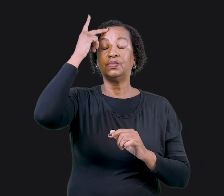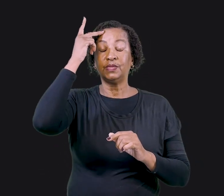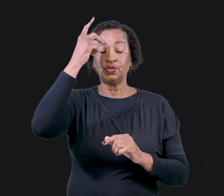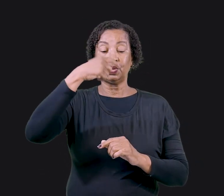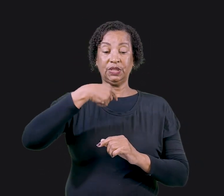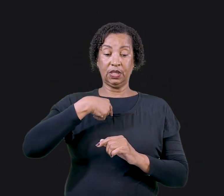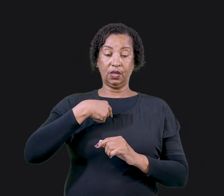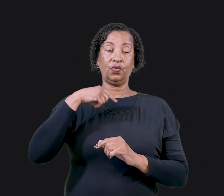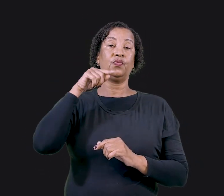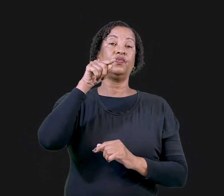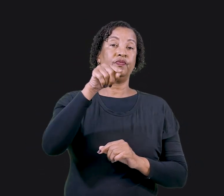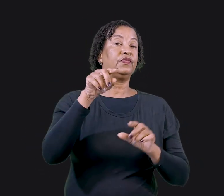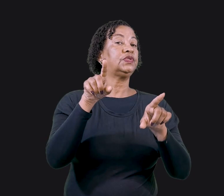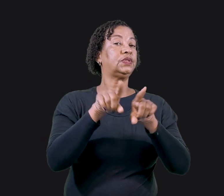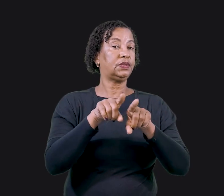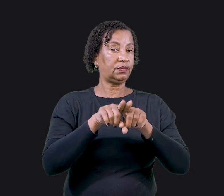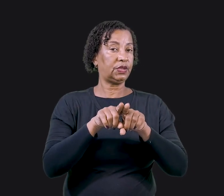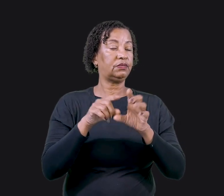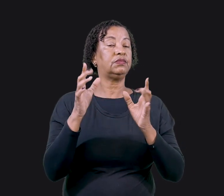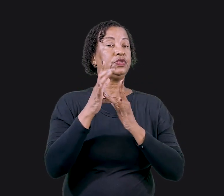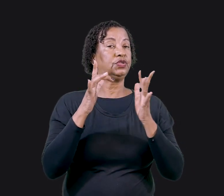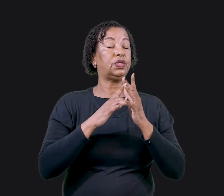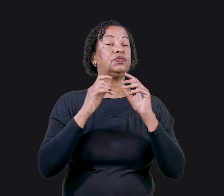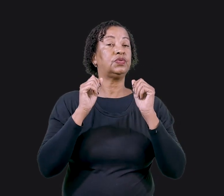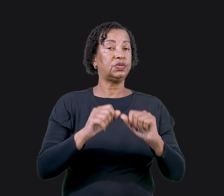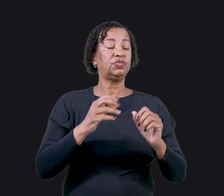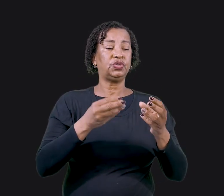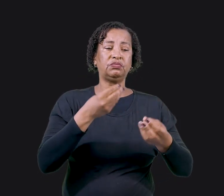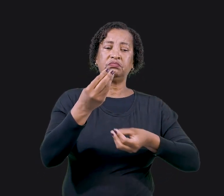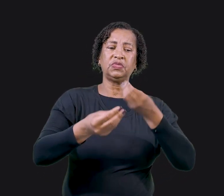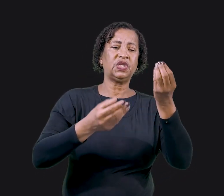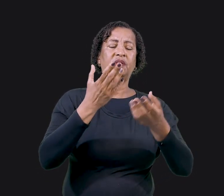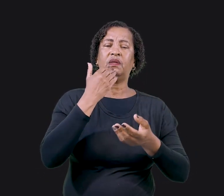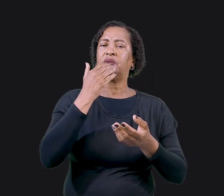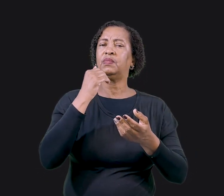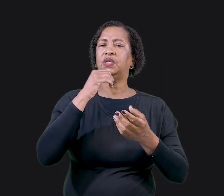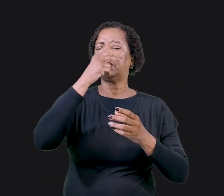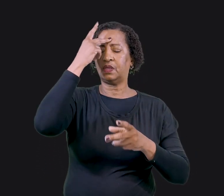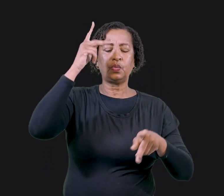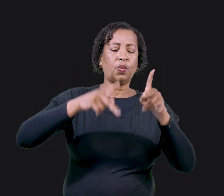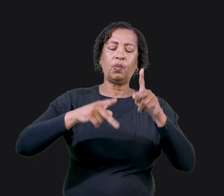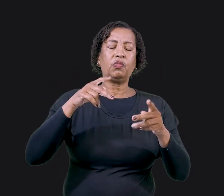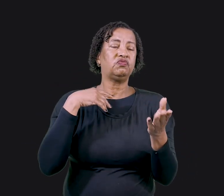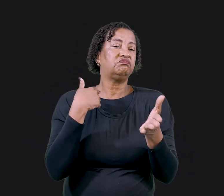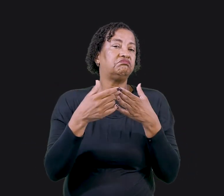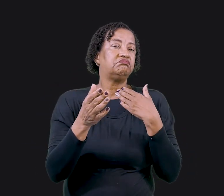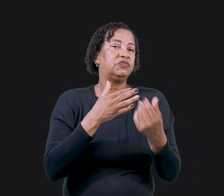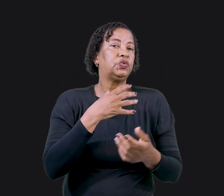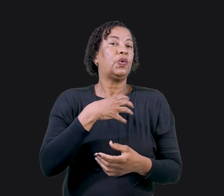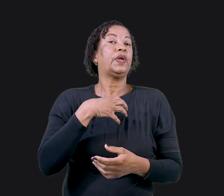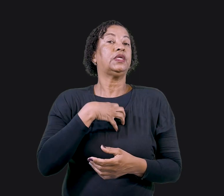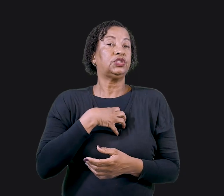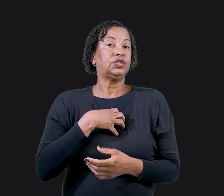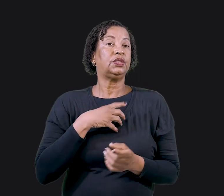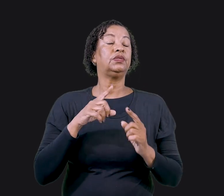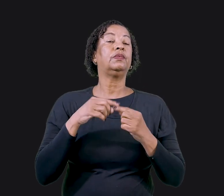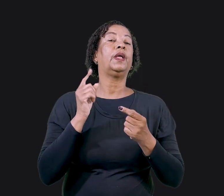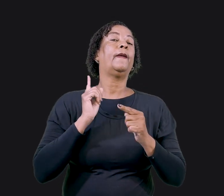através de pessoas como você e eu. Jesus podia ter alimentado a multidão de qualquer outra maneira. Mas por